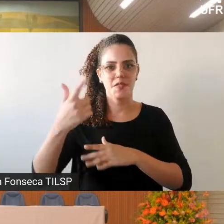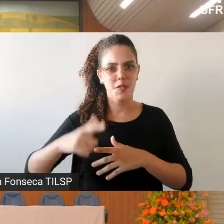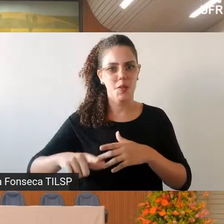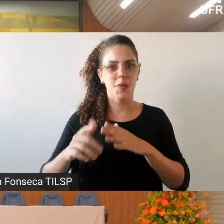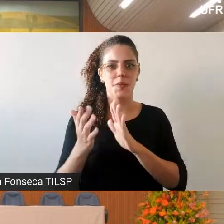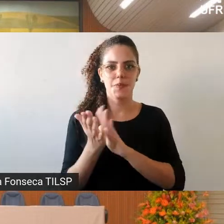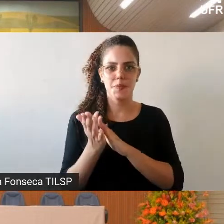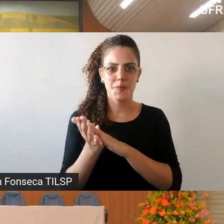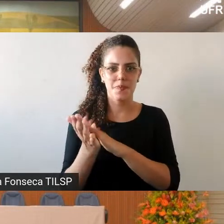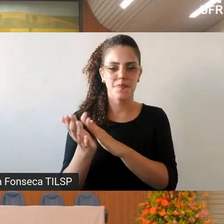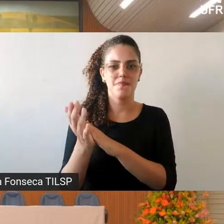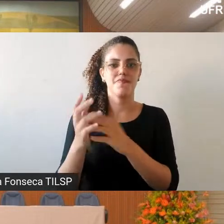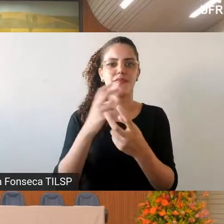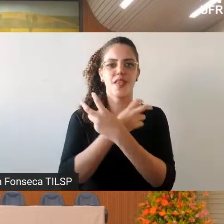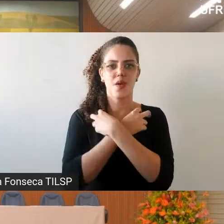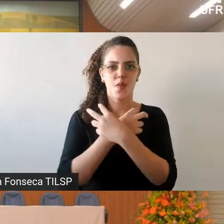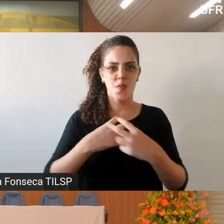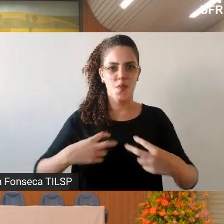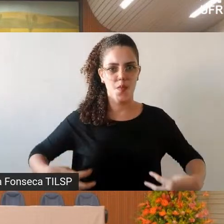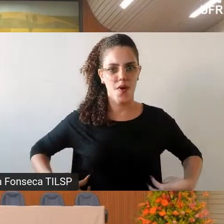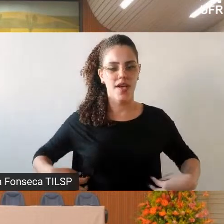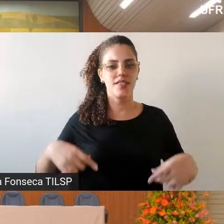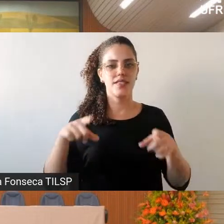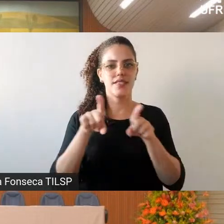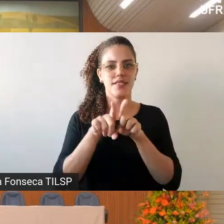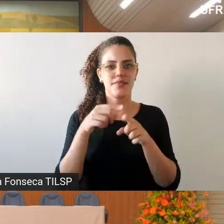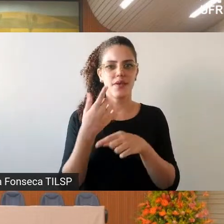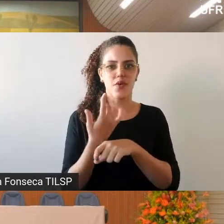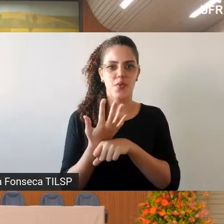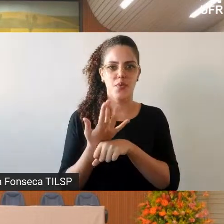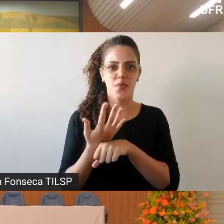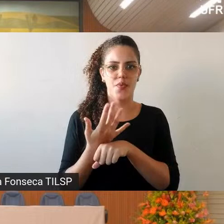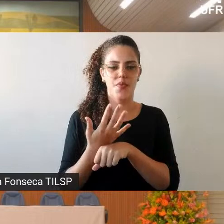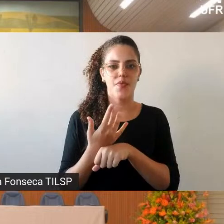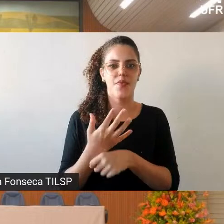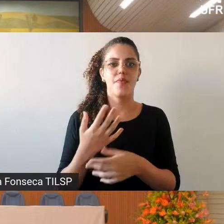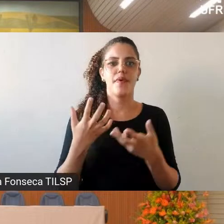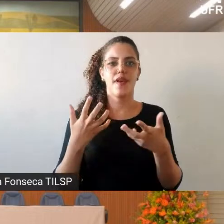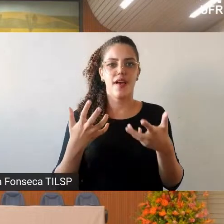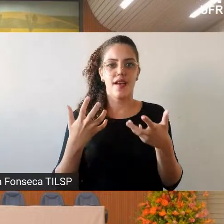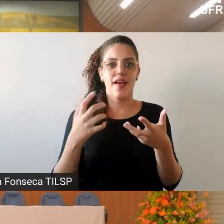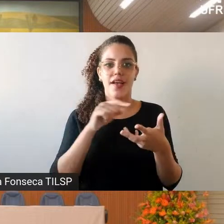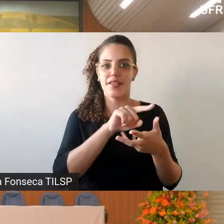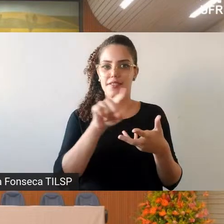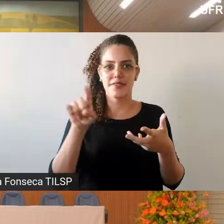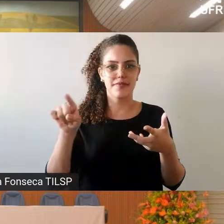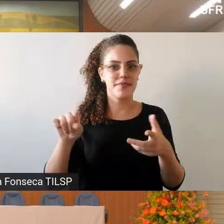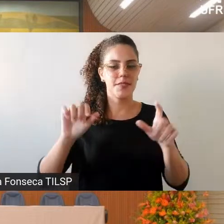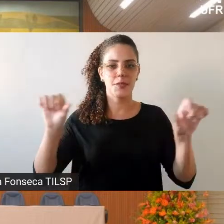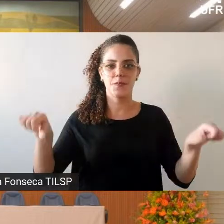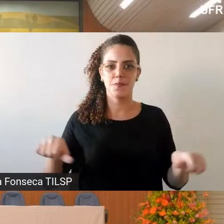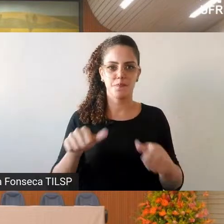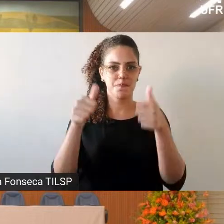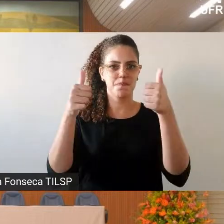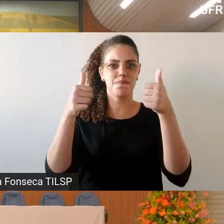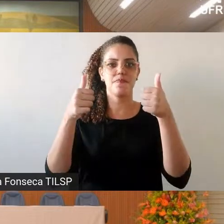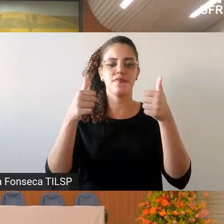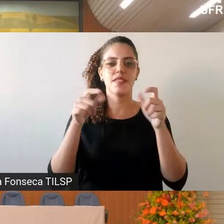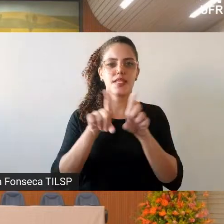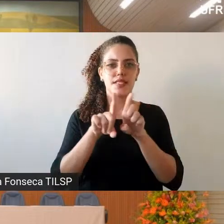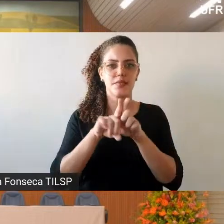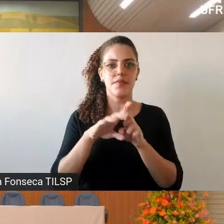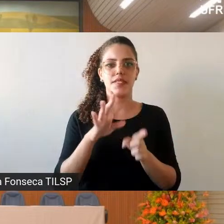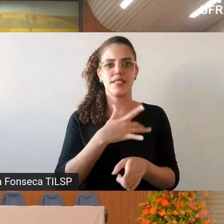UASH deseja, o que a UFRPE deseja para todos vocês é muito sucesso e saúde